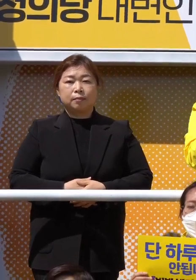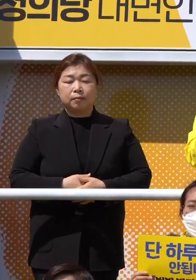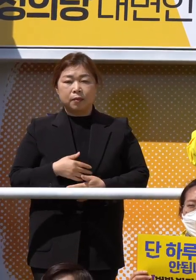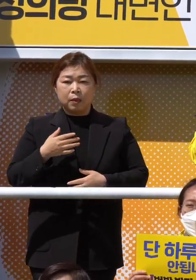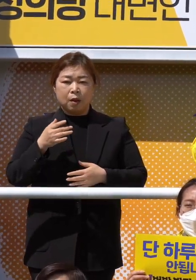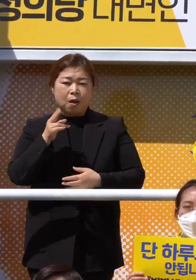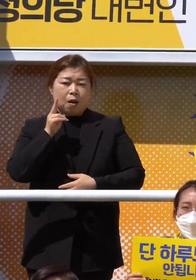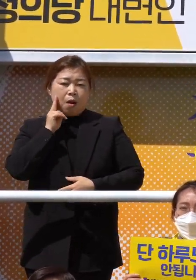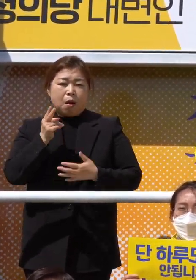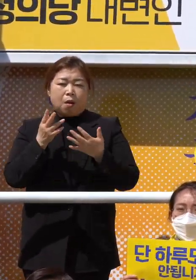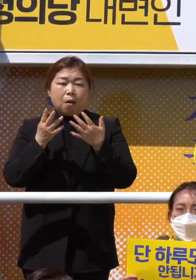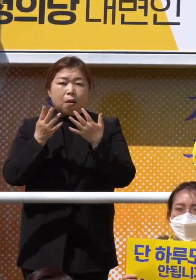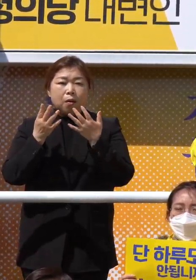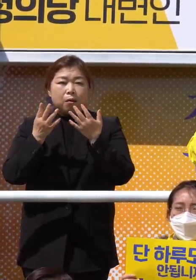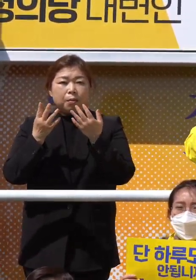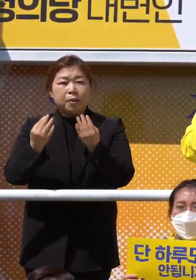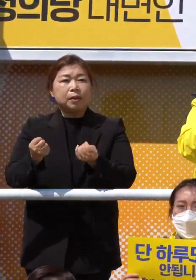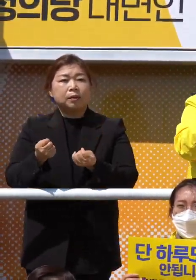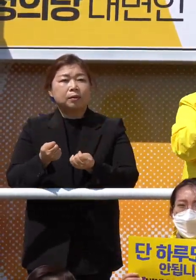얼마나